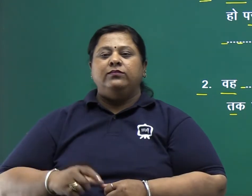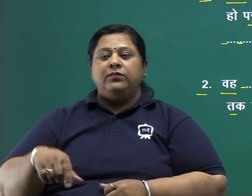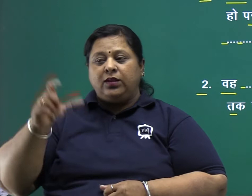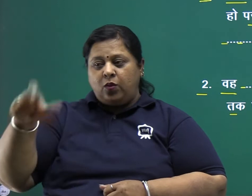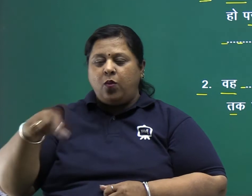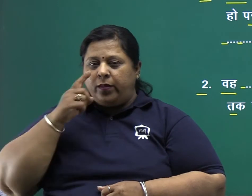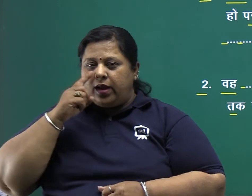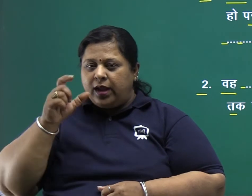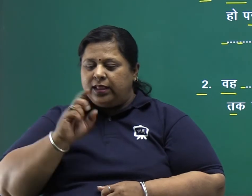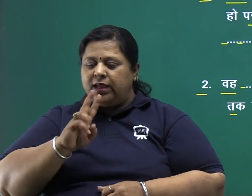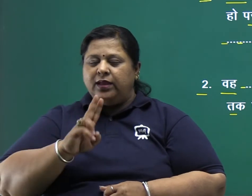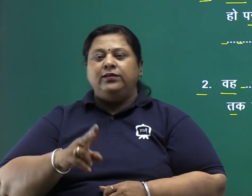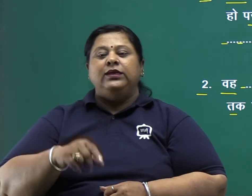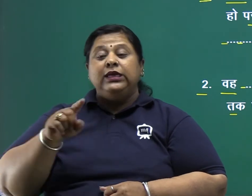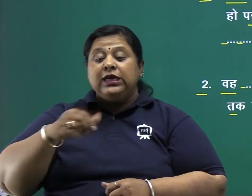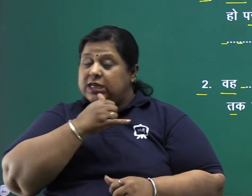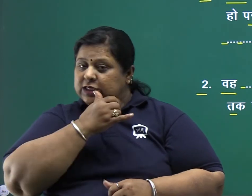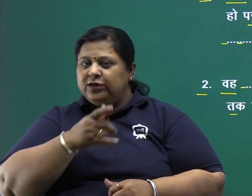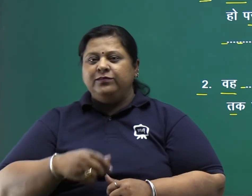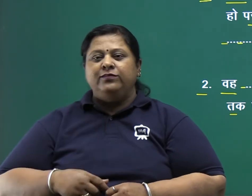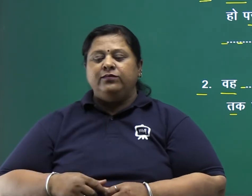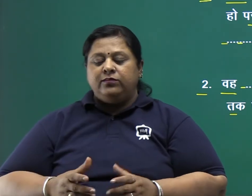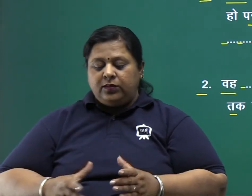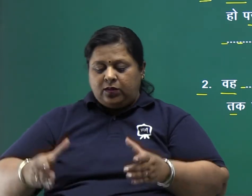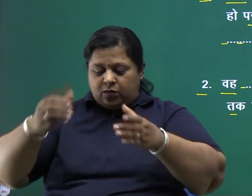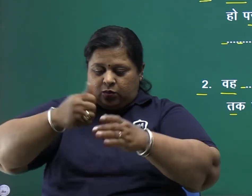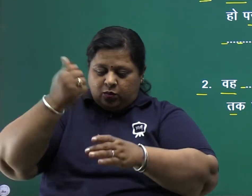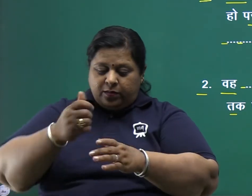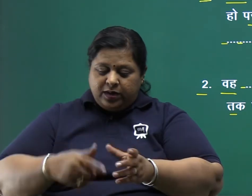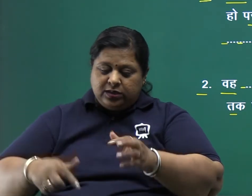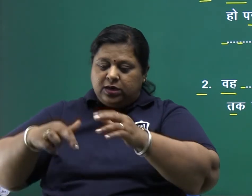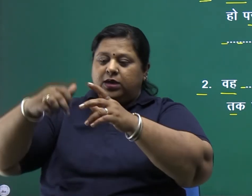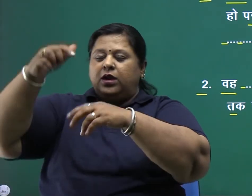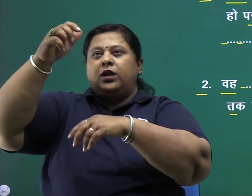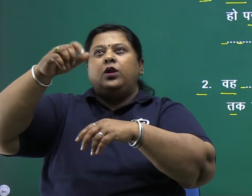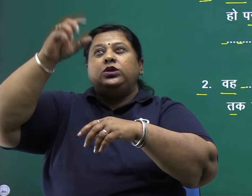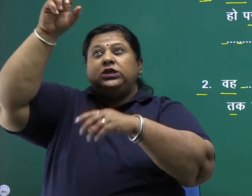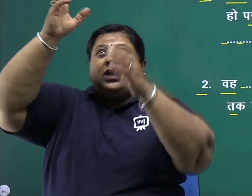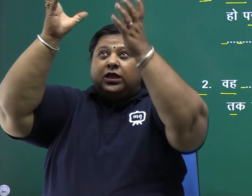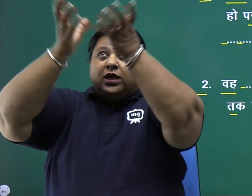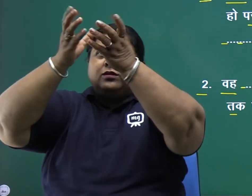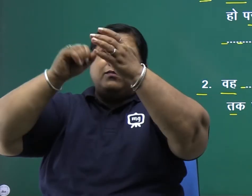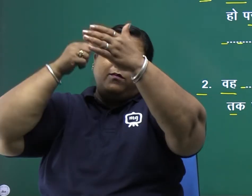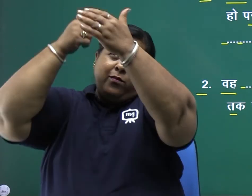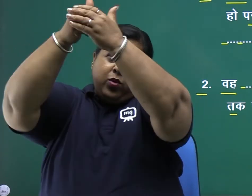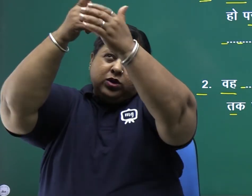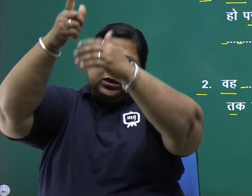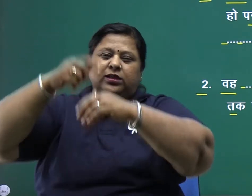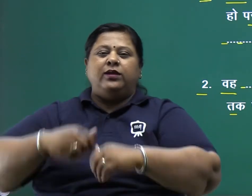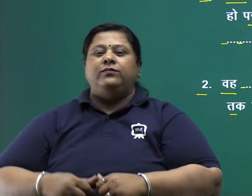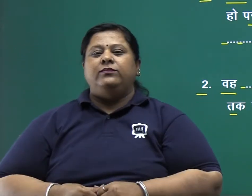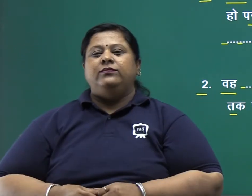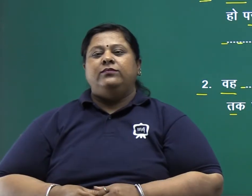गोपियाँ कहती है कि कृष्ण उखल पर चढ़कर छींके तक पहुंच जाता